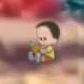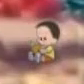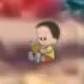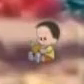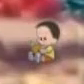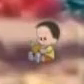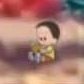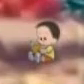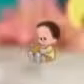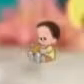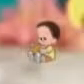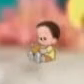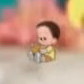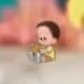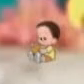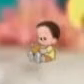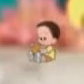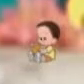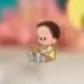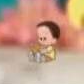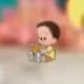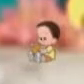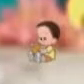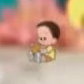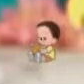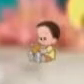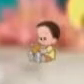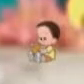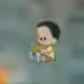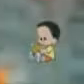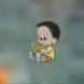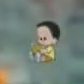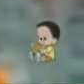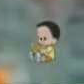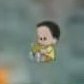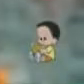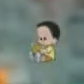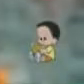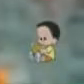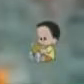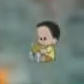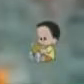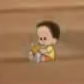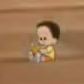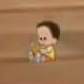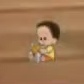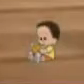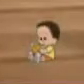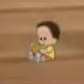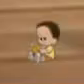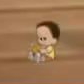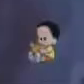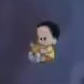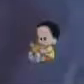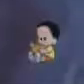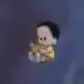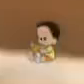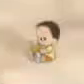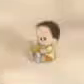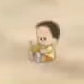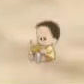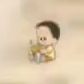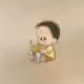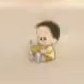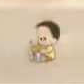canudo. No pátio, Ian as observa com um copo igual e sorri. Ian senta com as duas crianças que